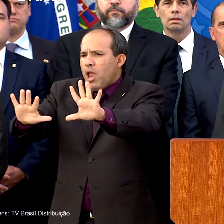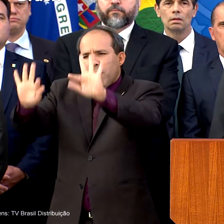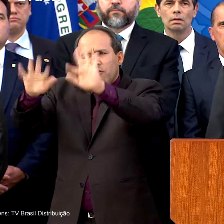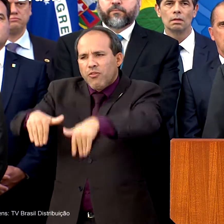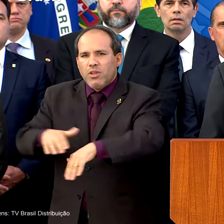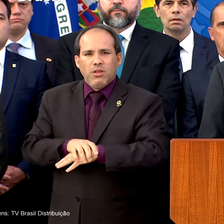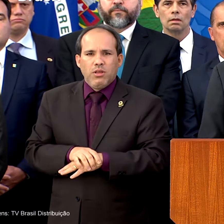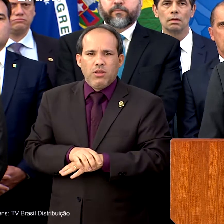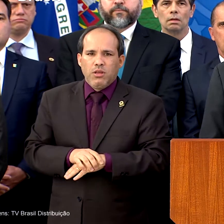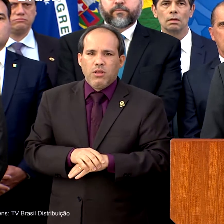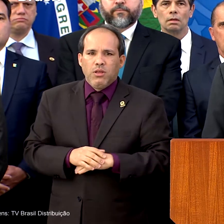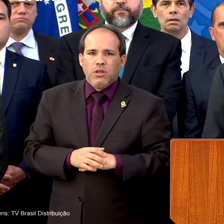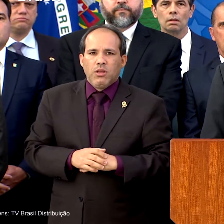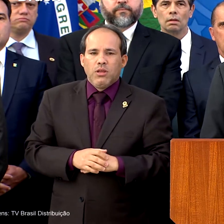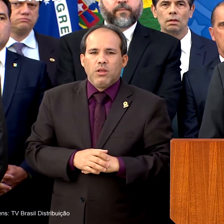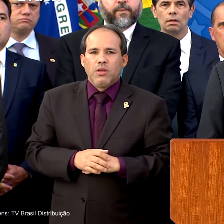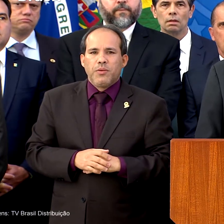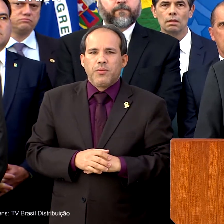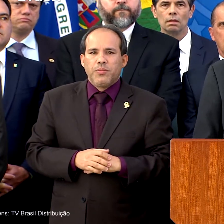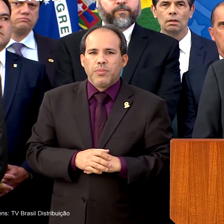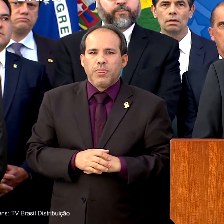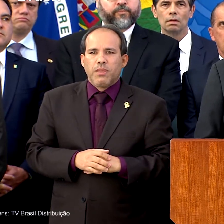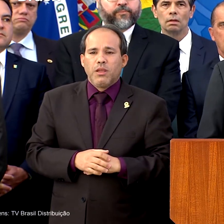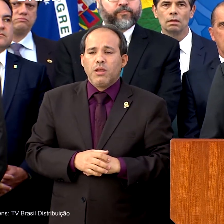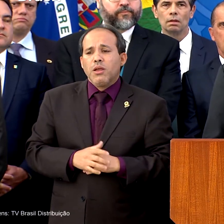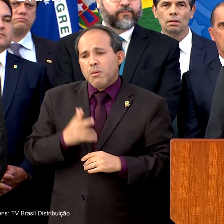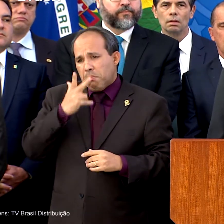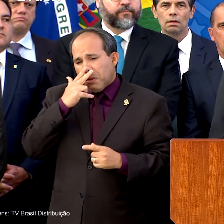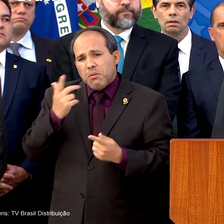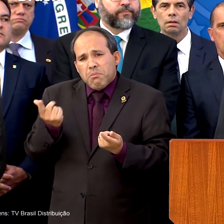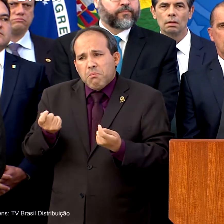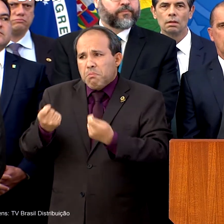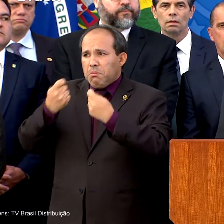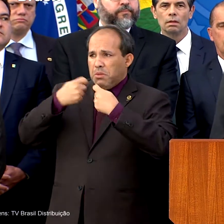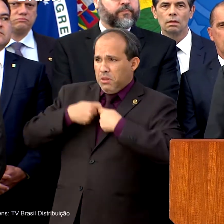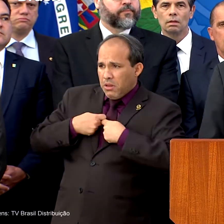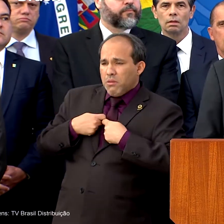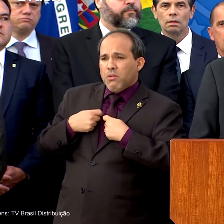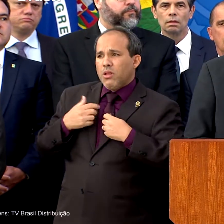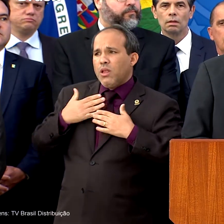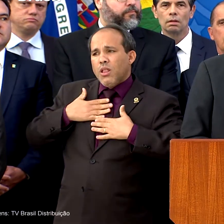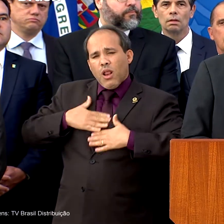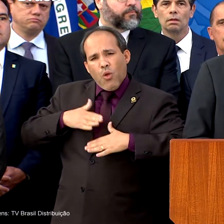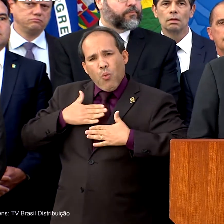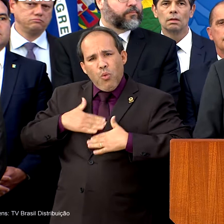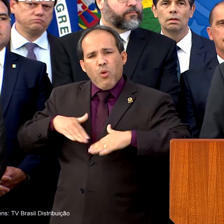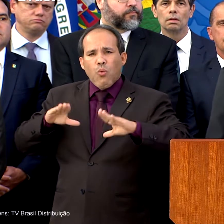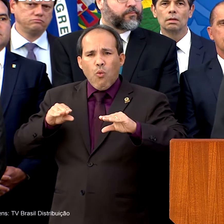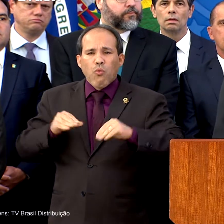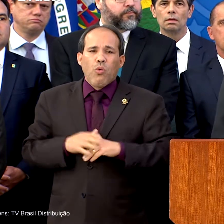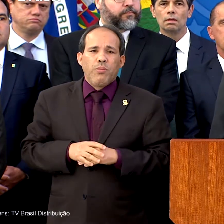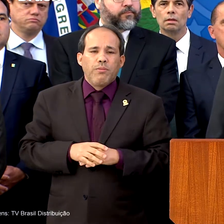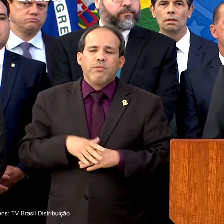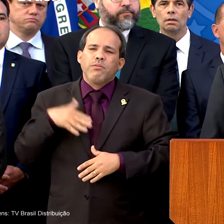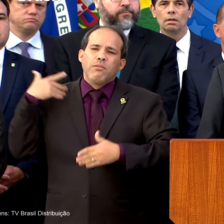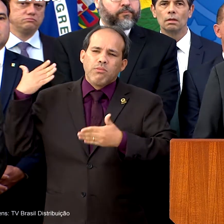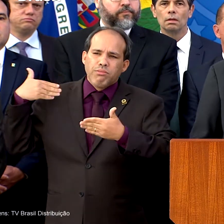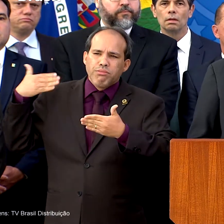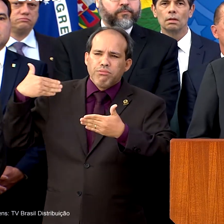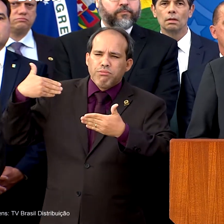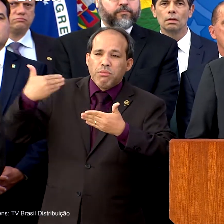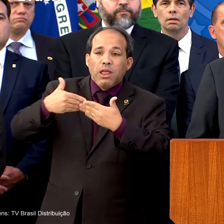forma e é confortável e o tempo passou